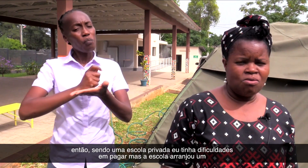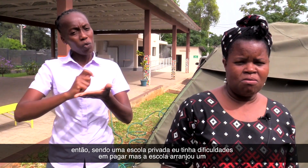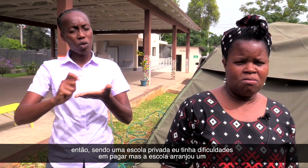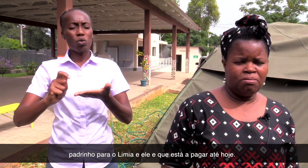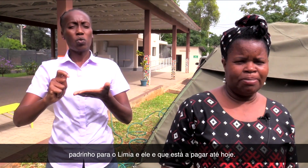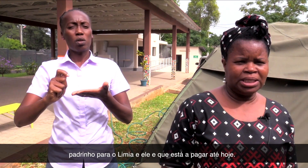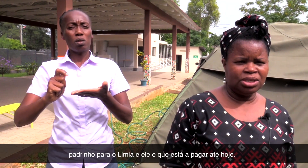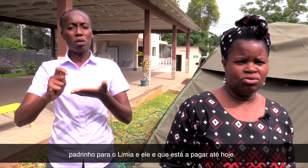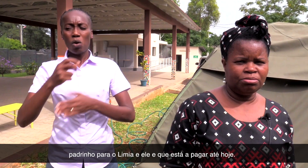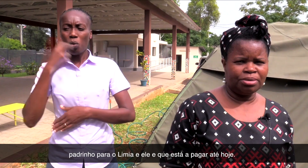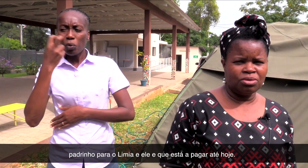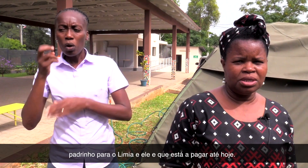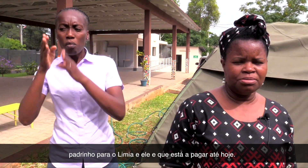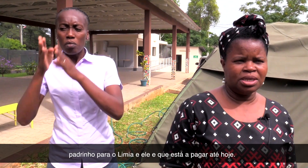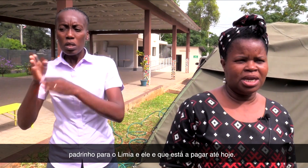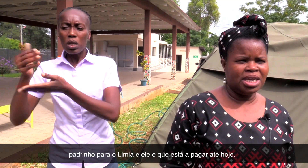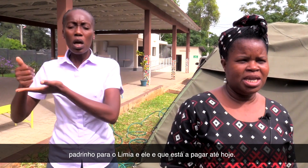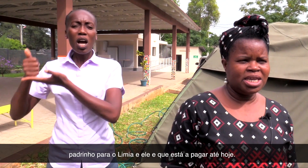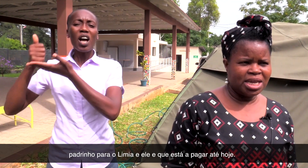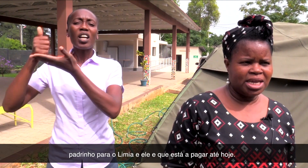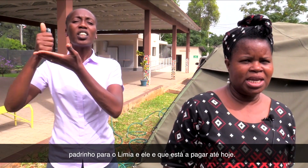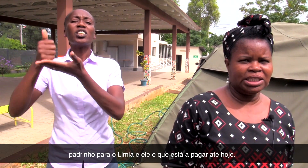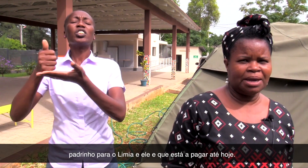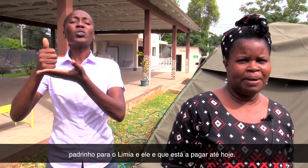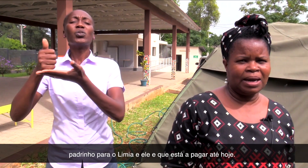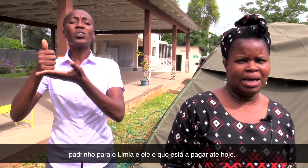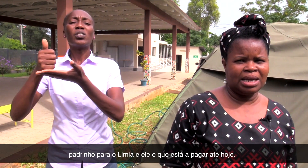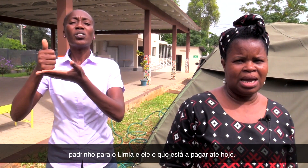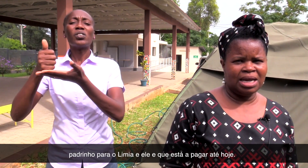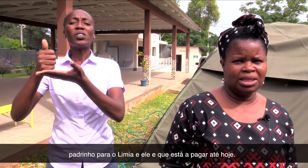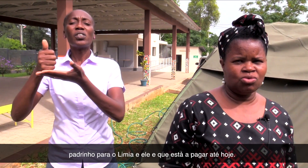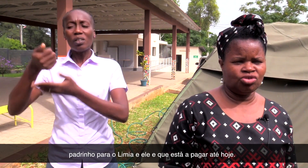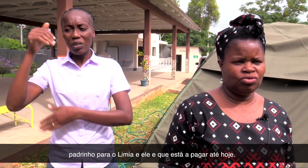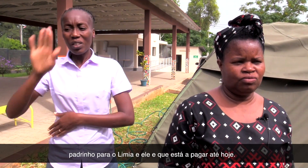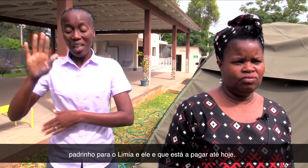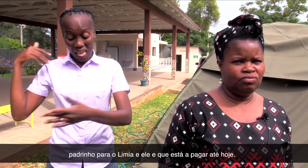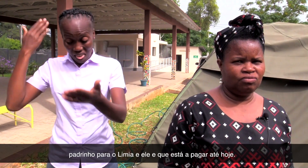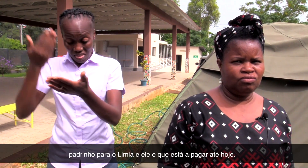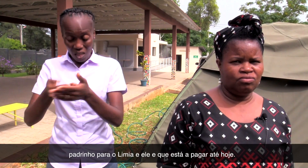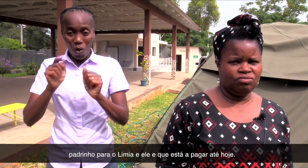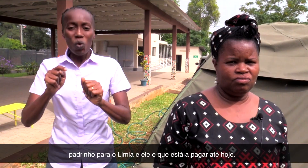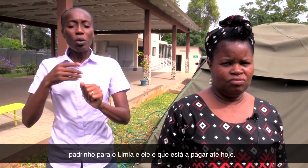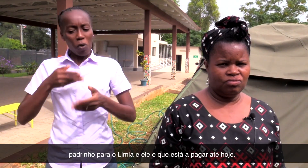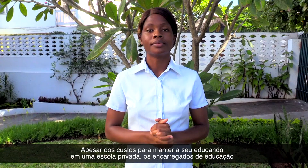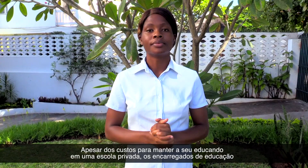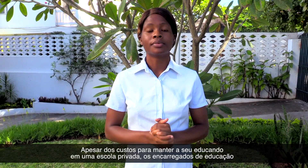arranjaram um padrinho para o Liminha e é ele que está a pagar até hoje.